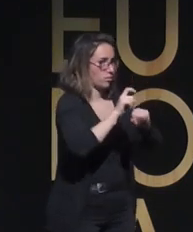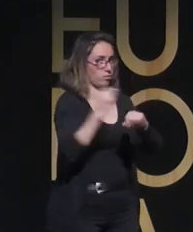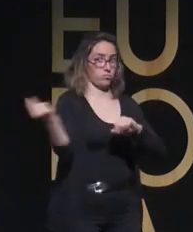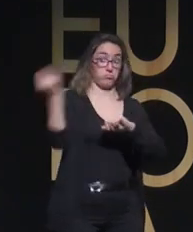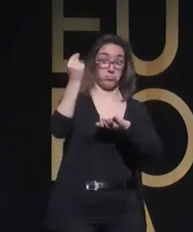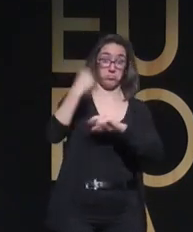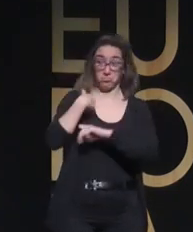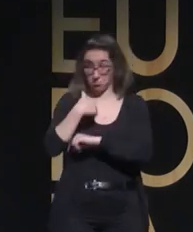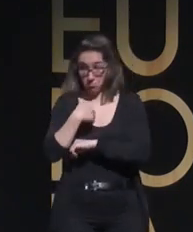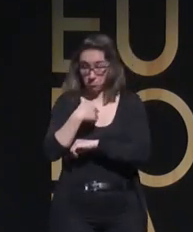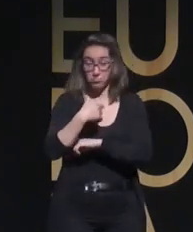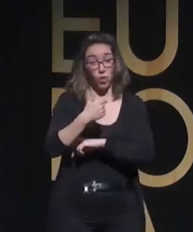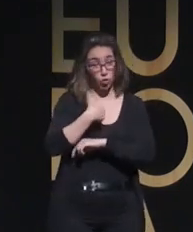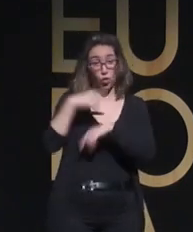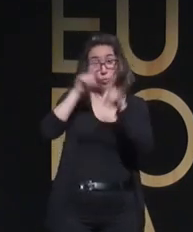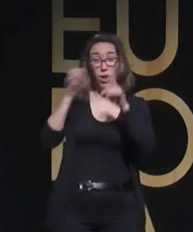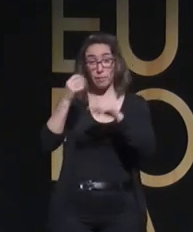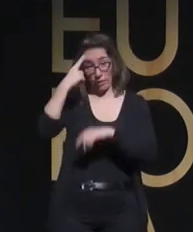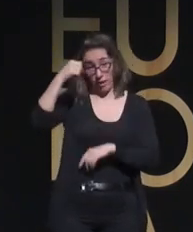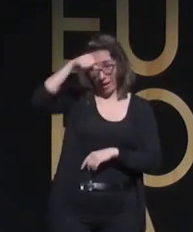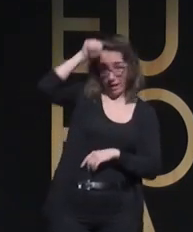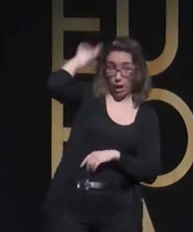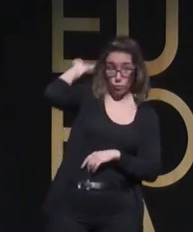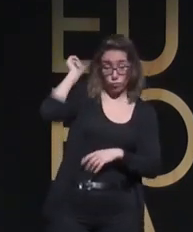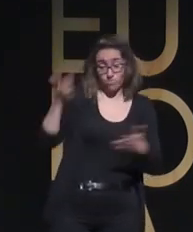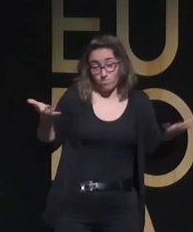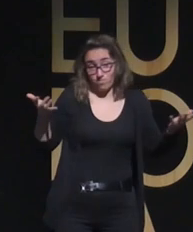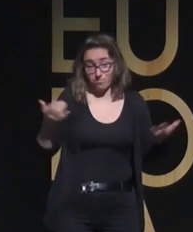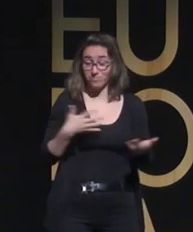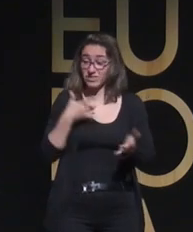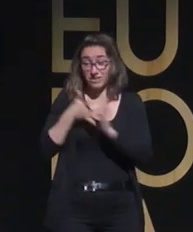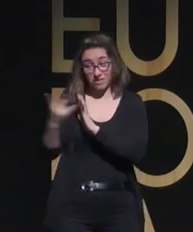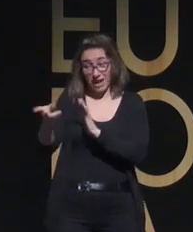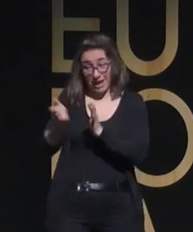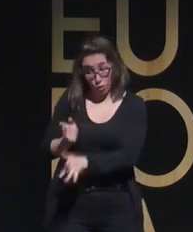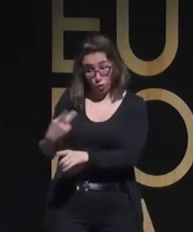le digo, yo tengo complejo de calvo. Entonces, tu hijo y yo nos vamos a llevar bien, ¿no?